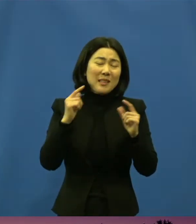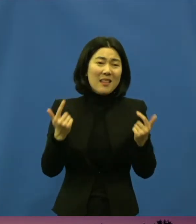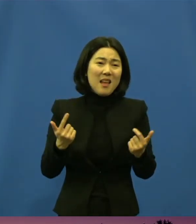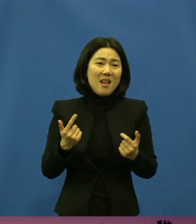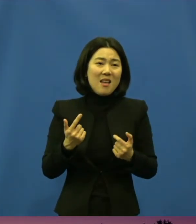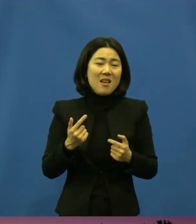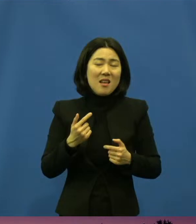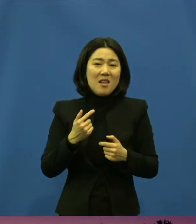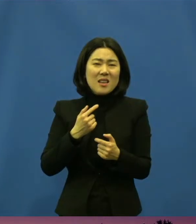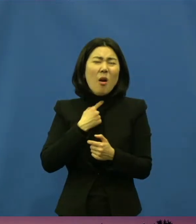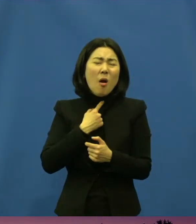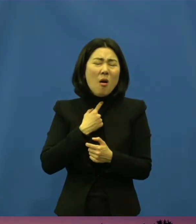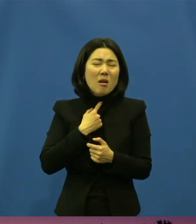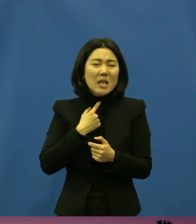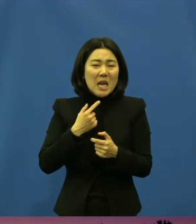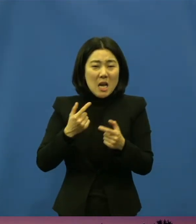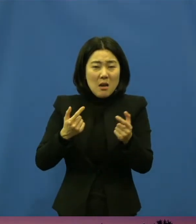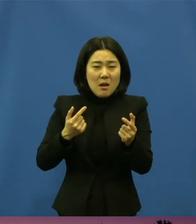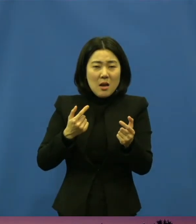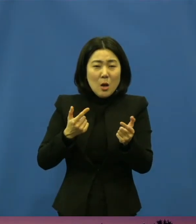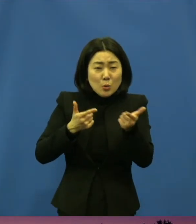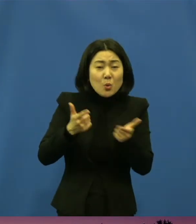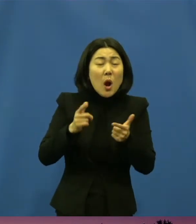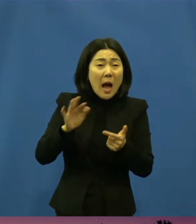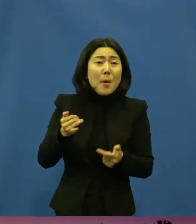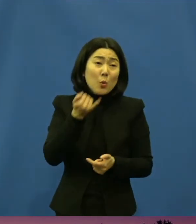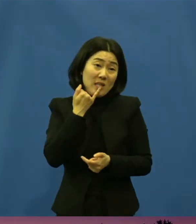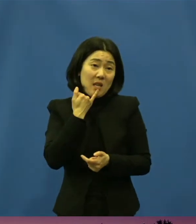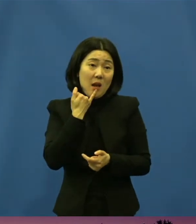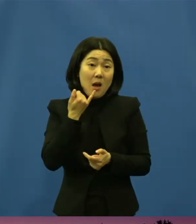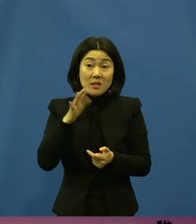문제는 뭐예요? 통제되지 않는 욕망이에요.